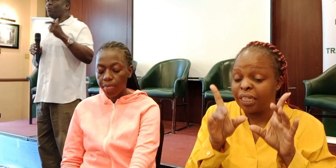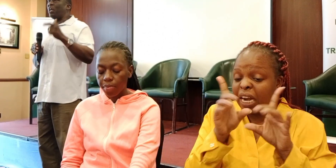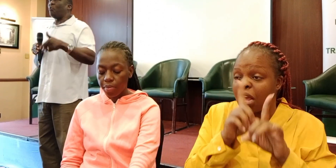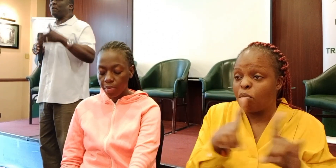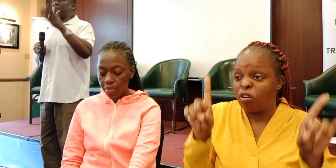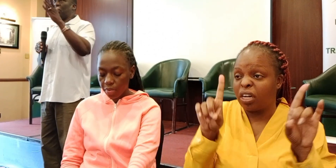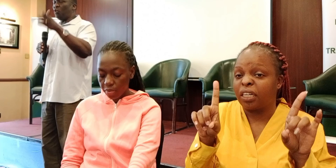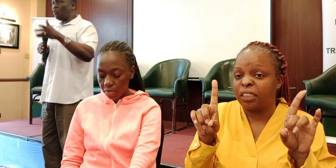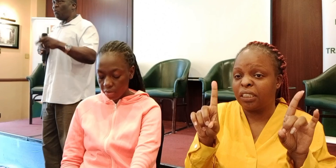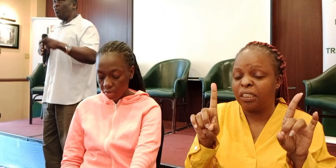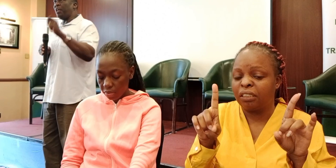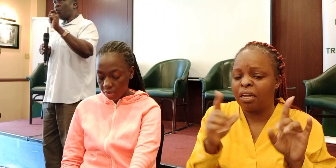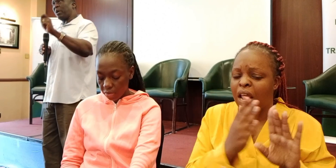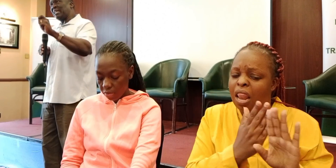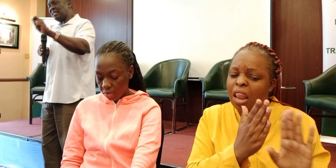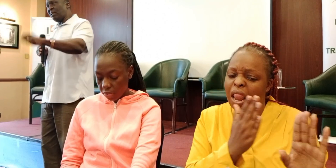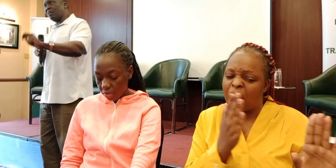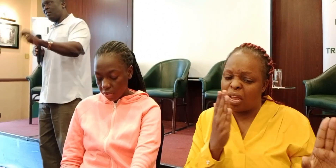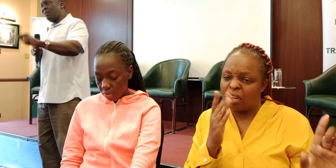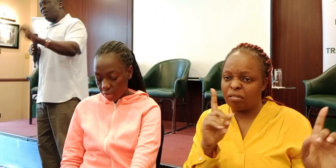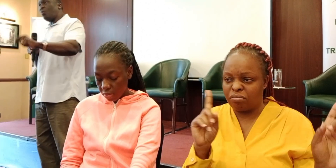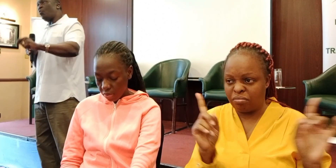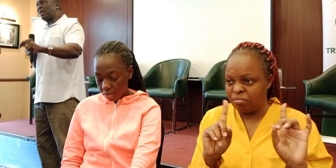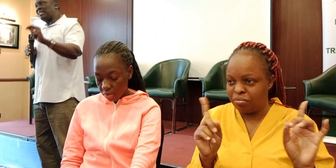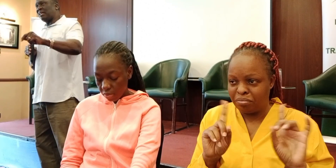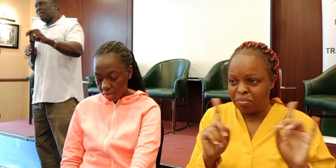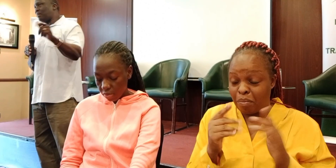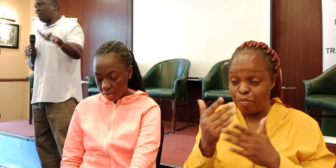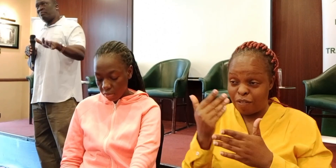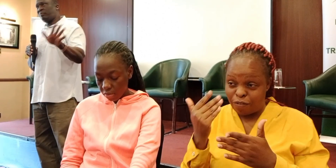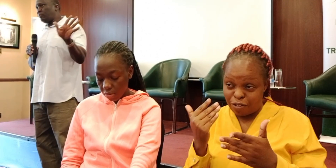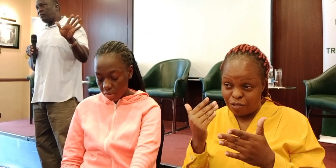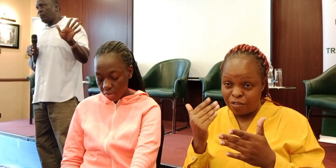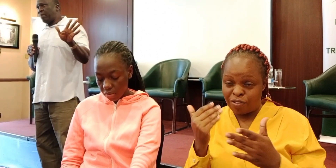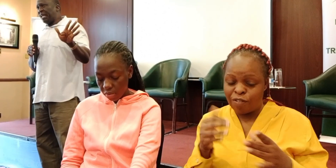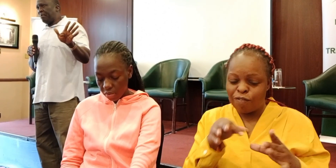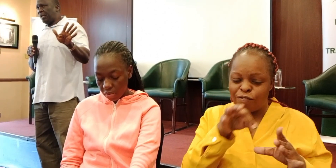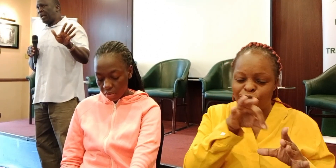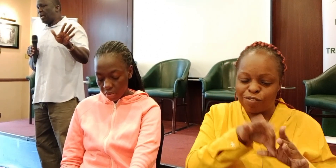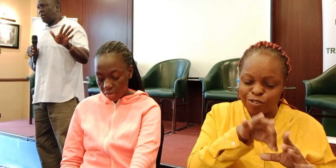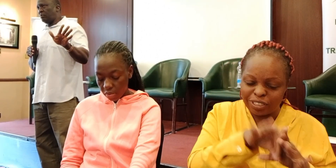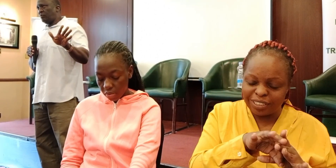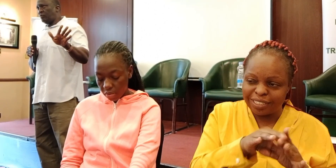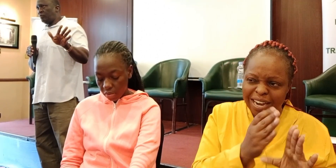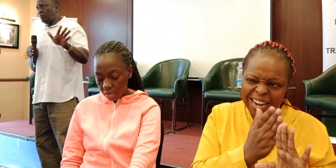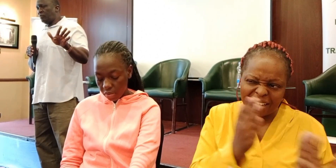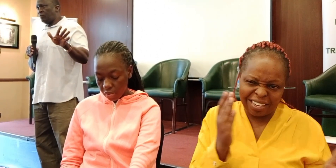yetu haikuwa ya kupiga milolongo na kuweka kura katika madeni.